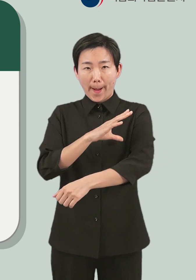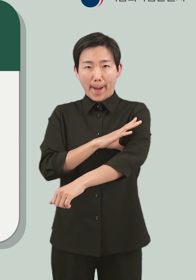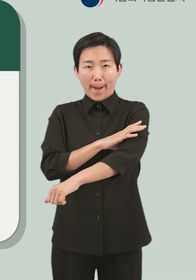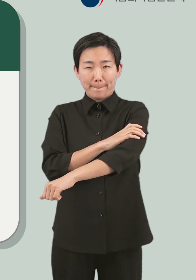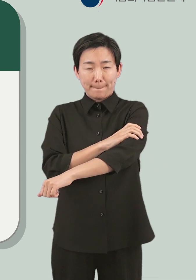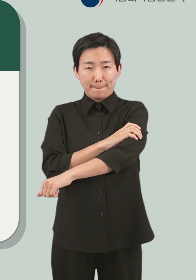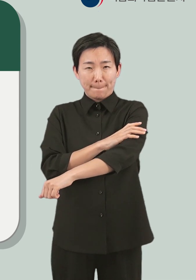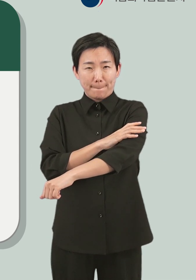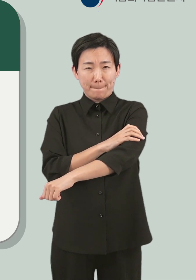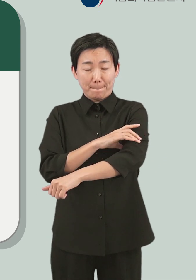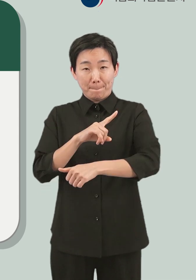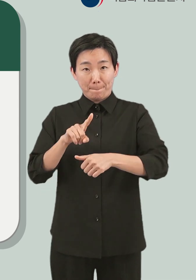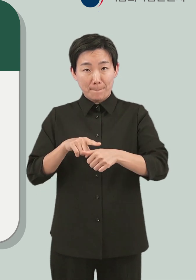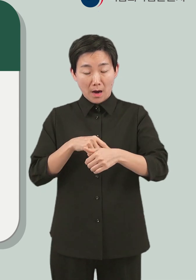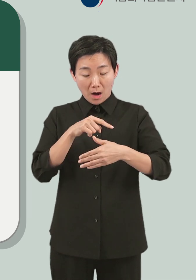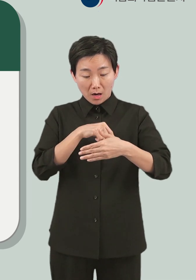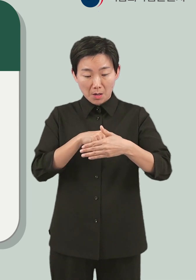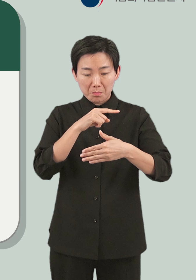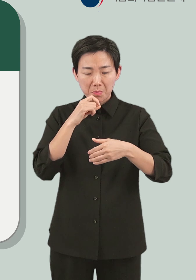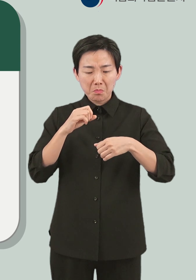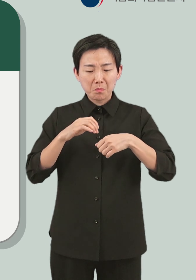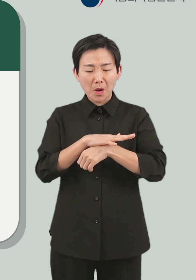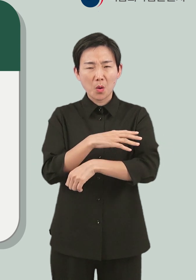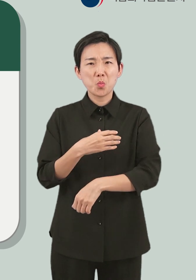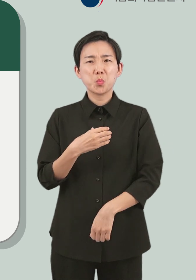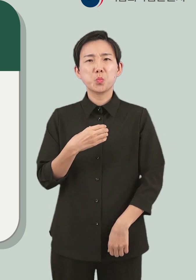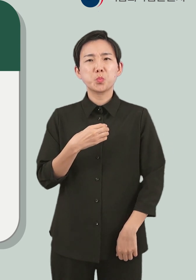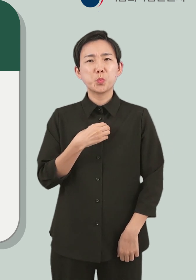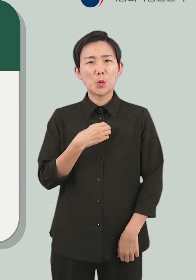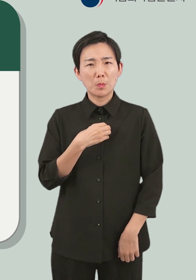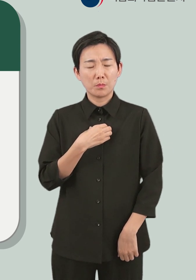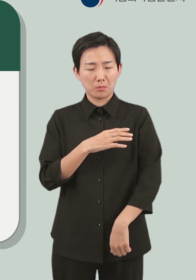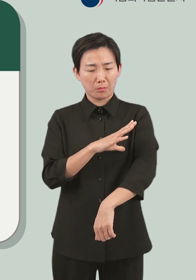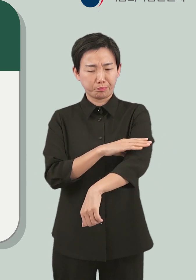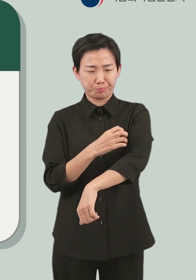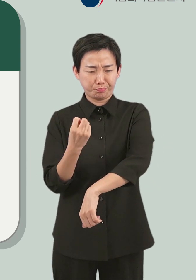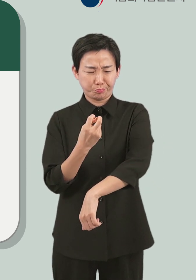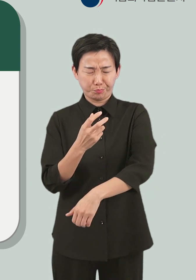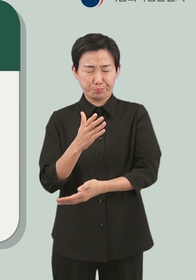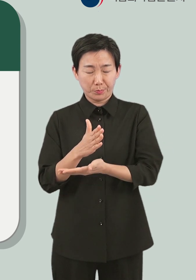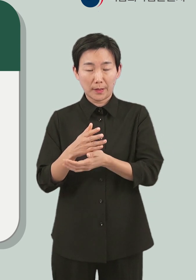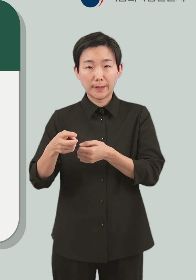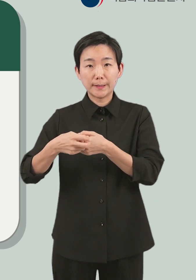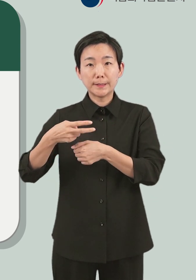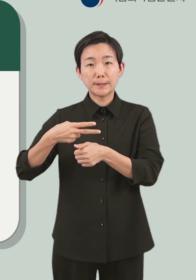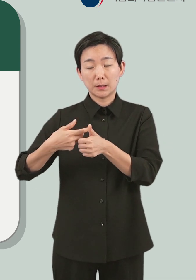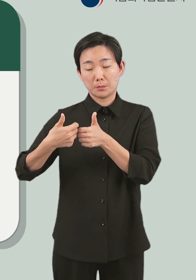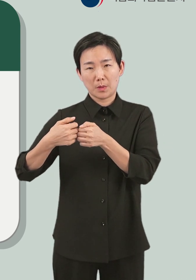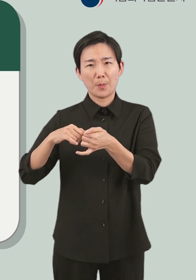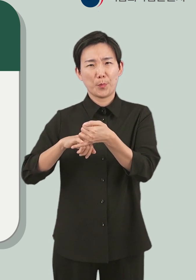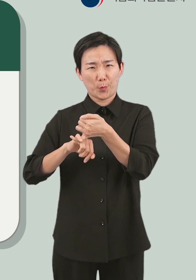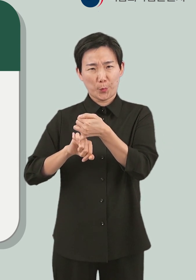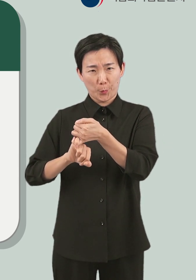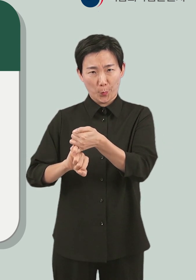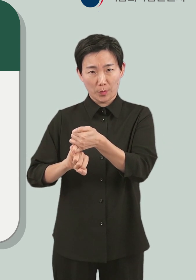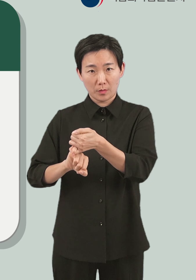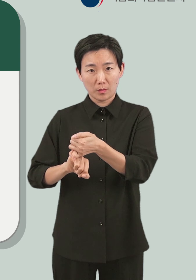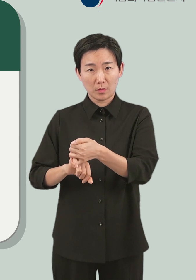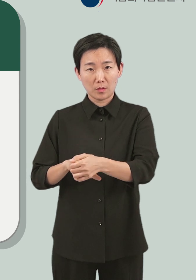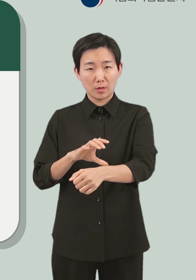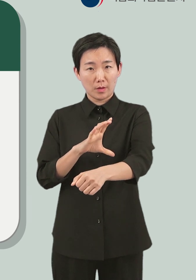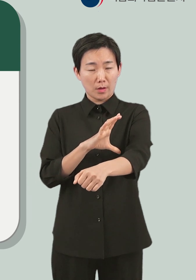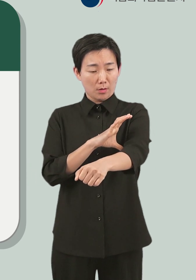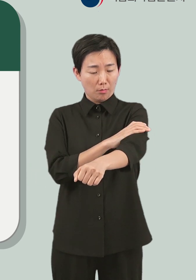수 있으니 의사와 상담합니다. 압박으로 인한 뇌출혈이 생길 수 있으므로 필요 이상으로 혈압을 측정하지